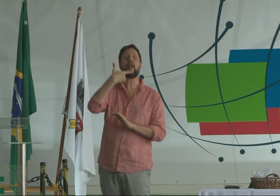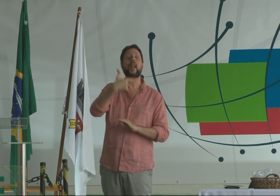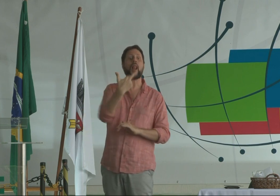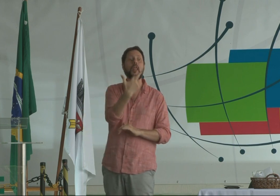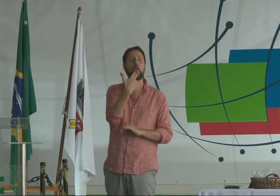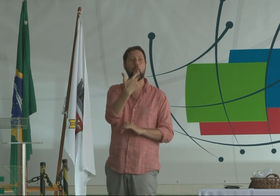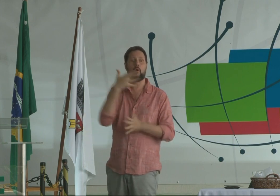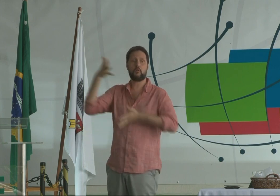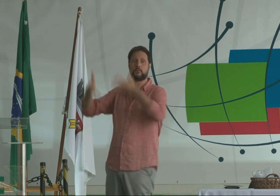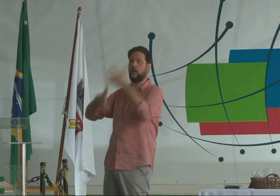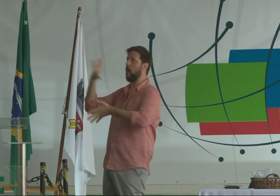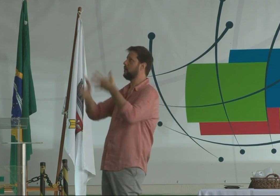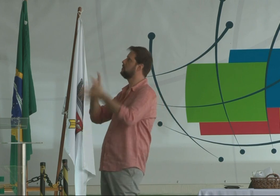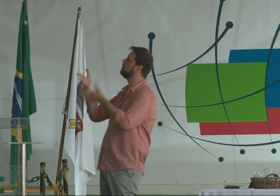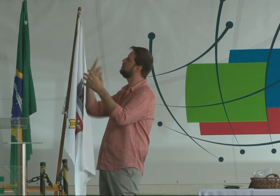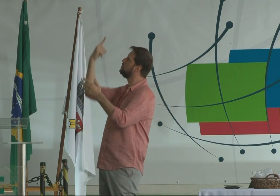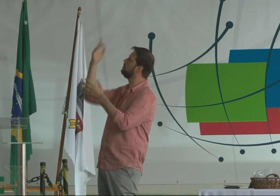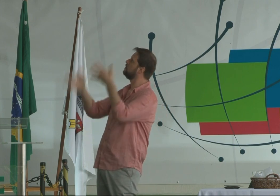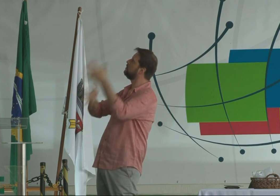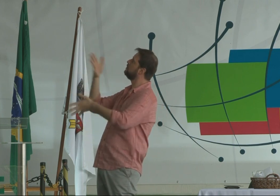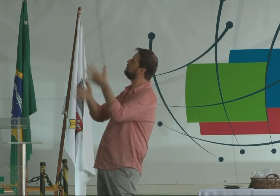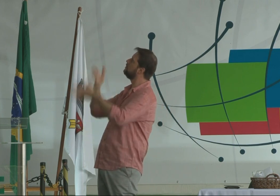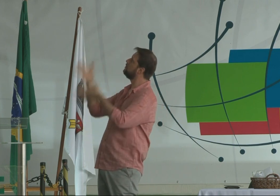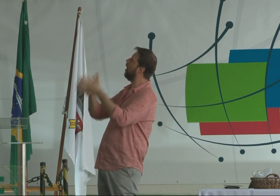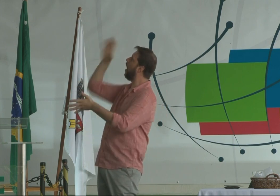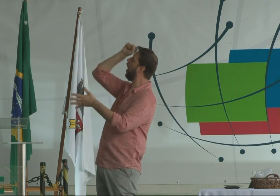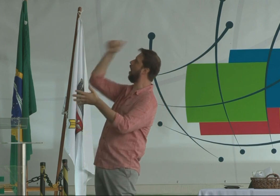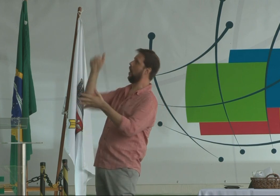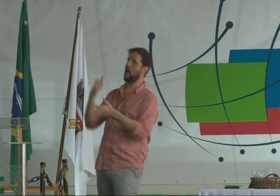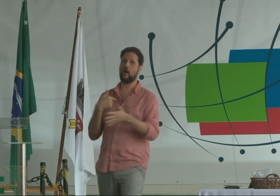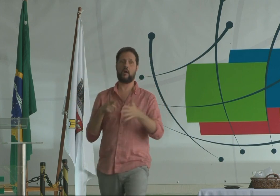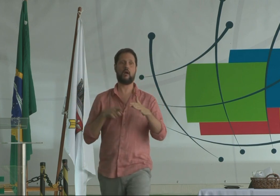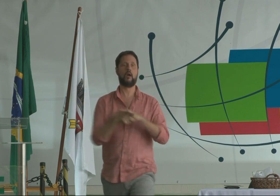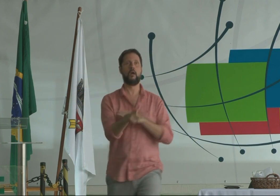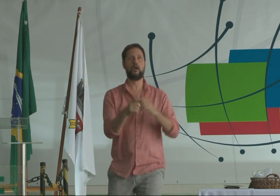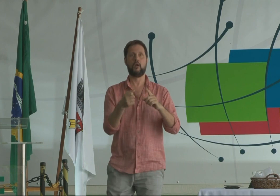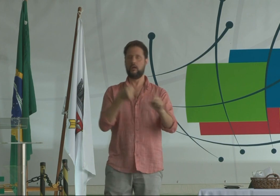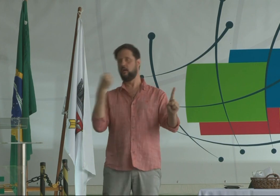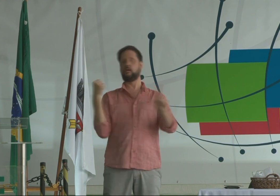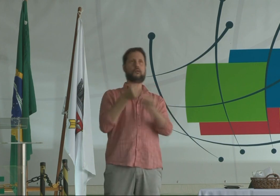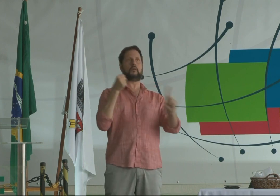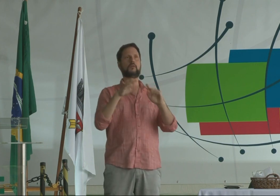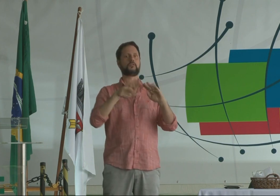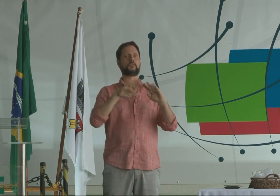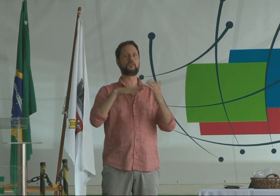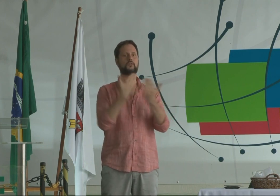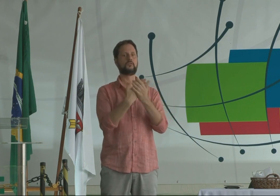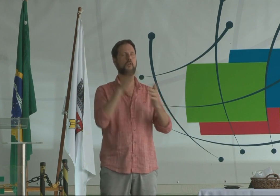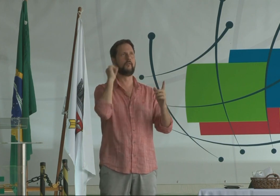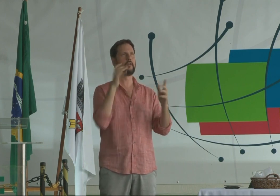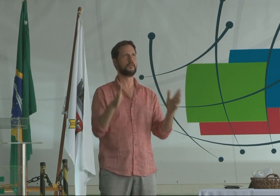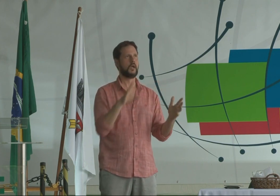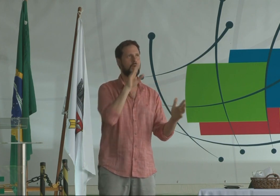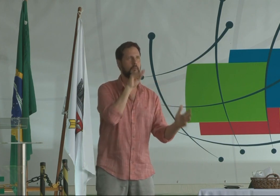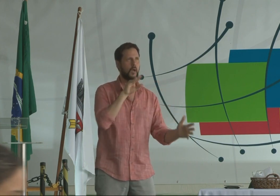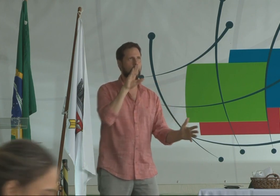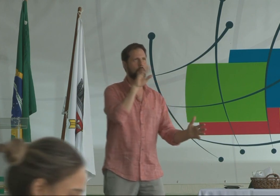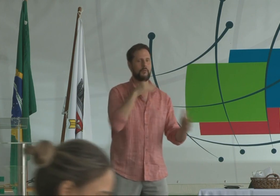são surdos. É a primeira língua. A minha língua... A primeira língua é a língua de sinais. Então, eu perdo e chego na escola. Aí, eu chego numa outra